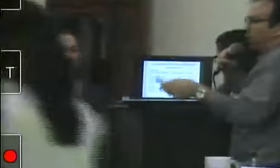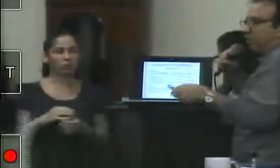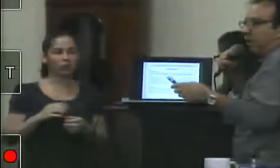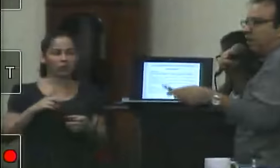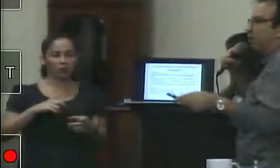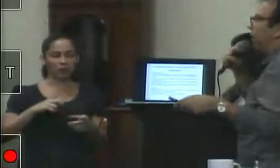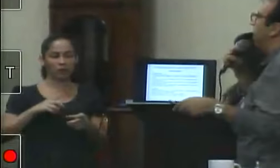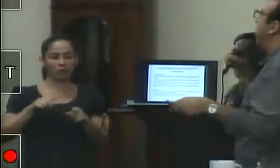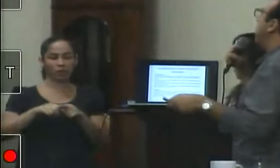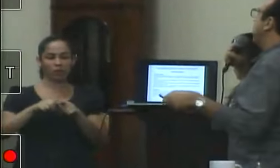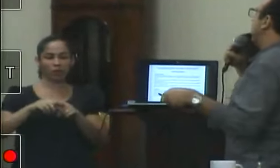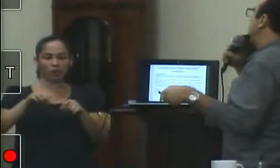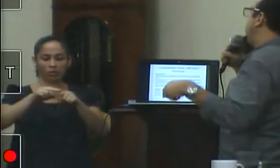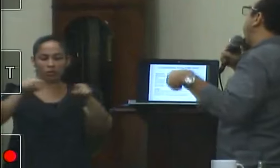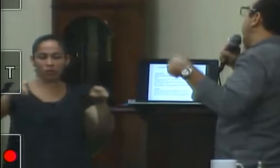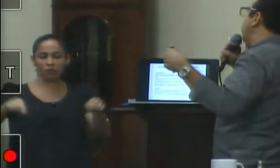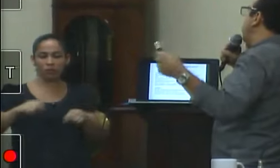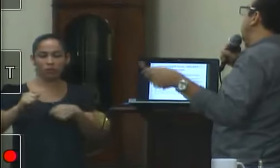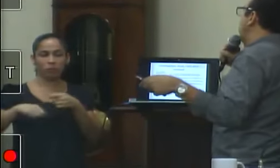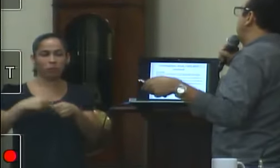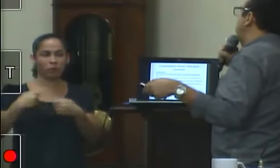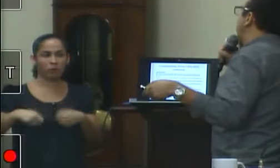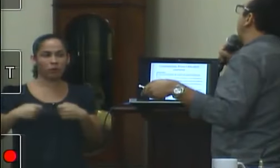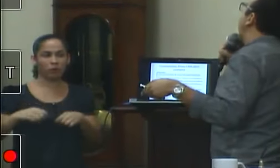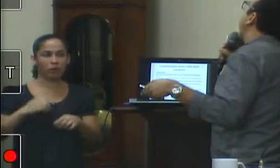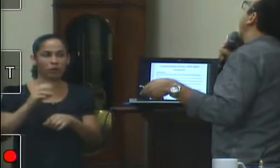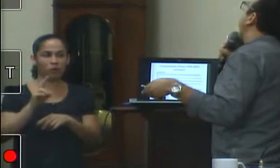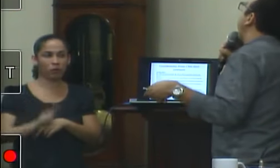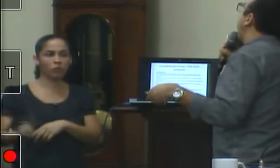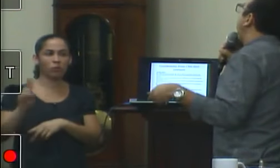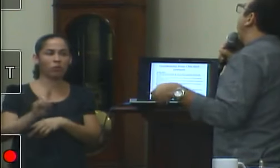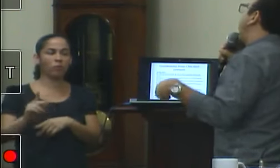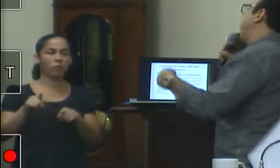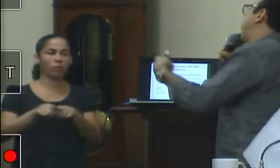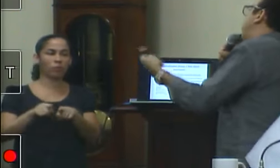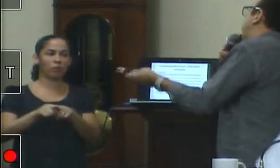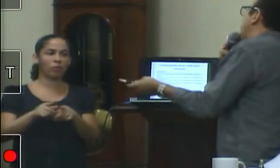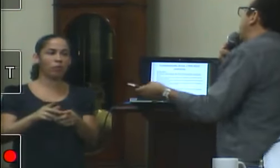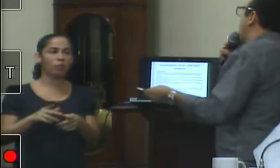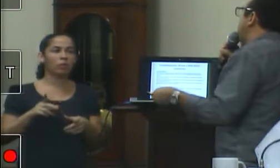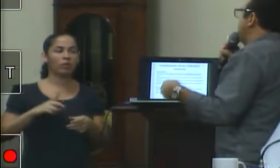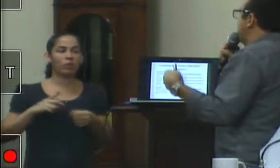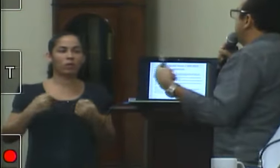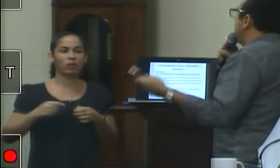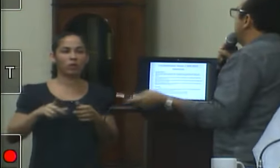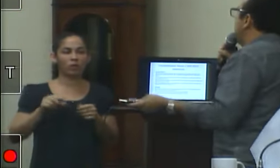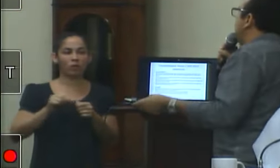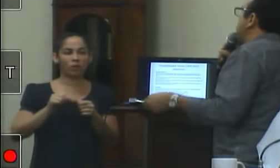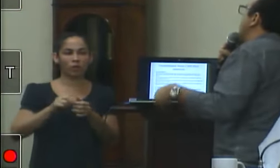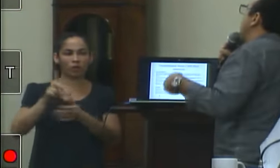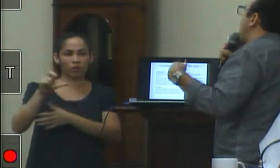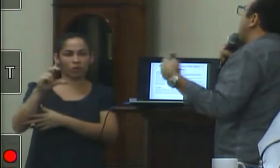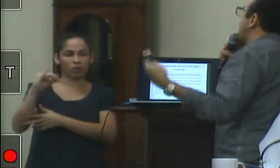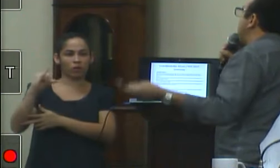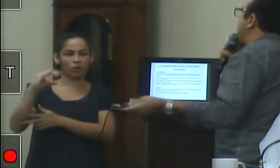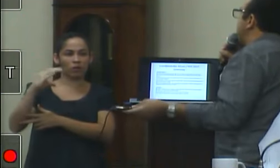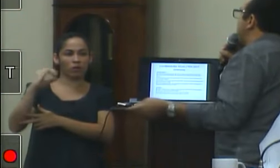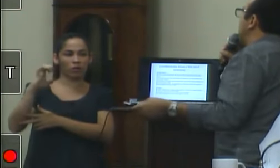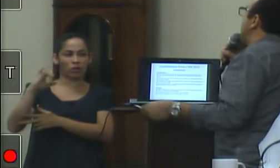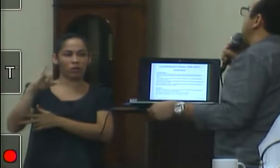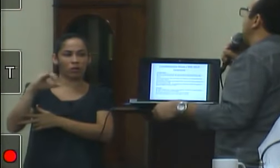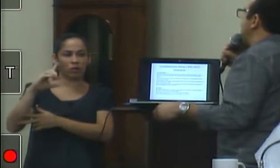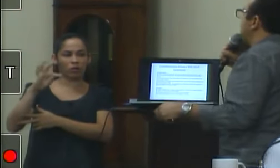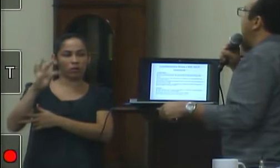né, que a gente já está em fase final também, de licitar, que essas obras sejam inauguradas com os